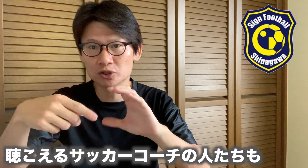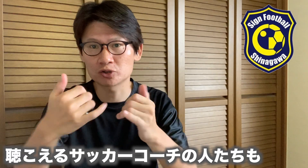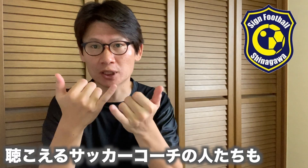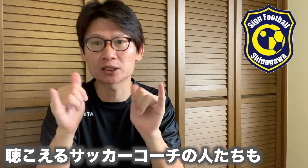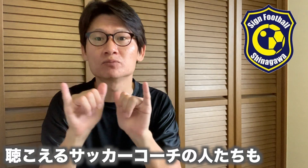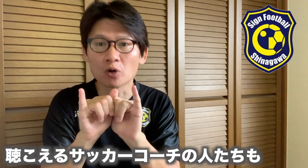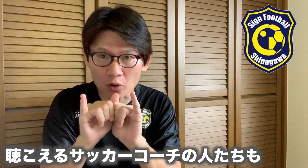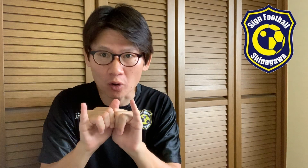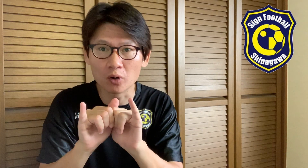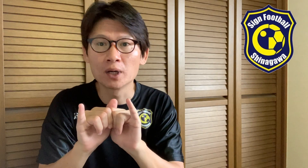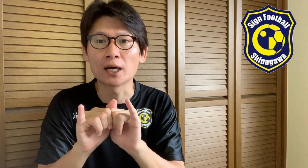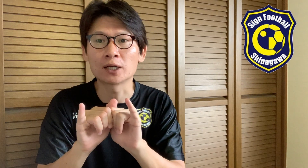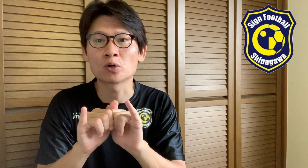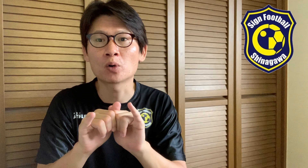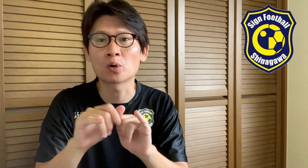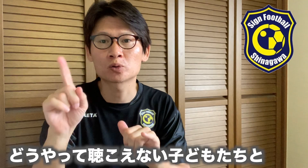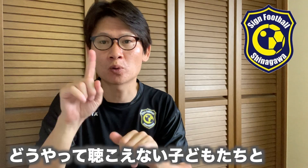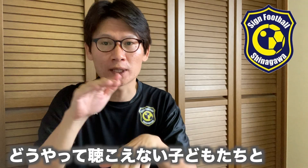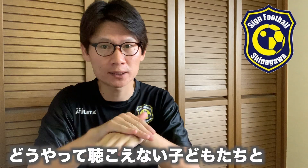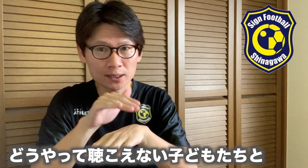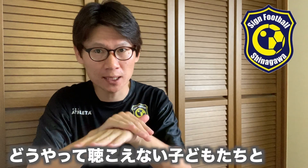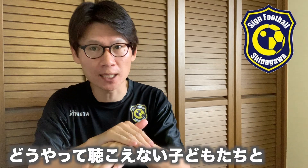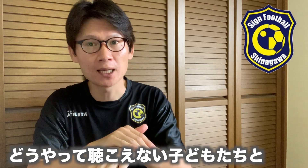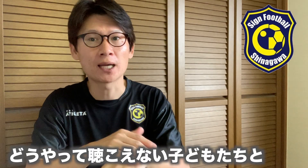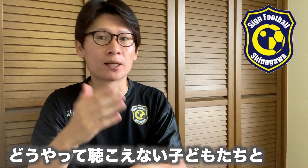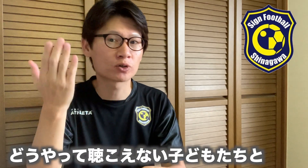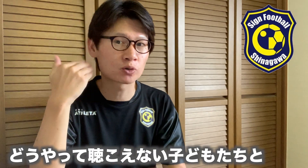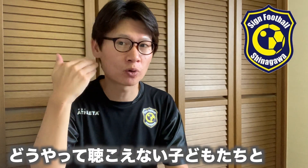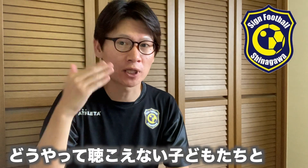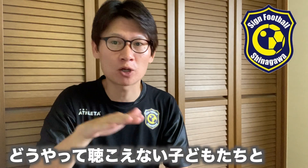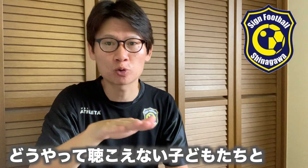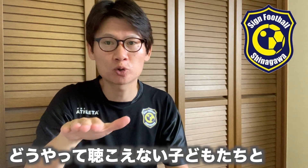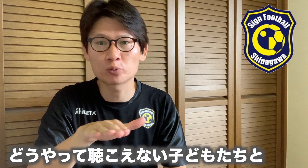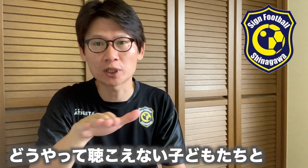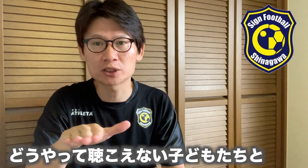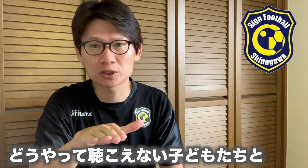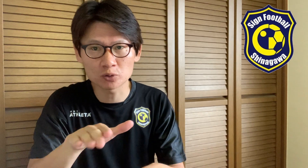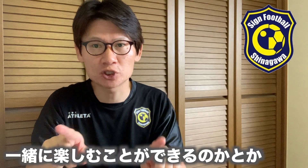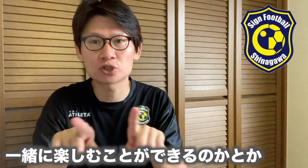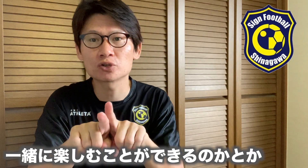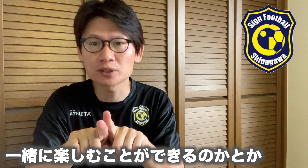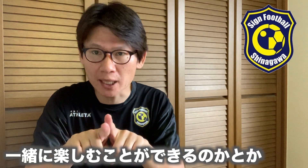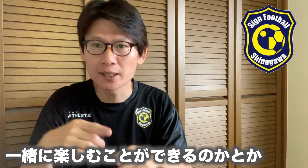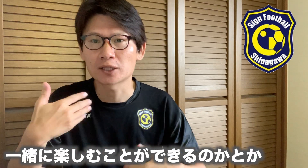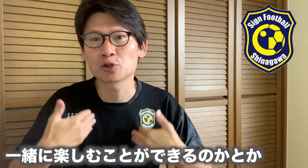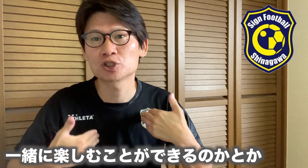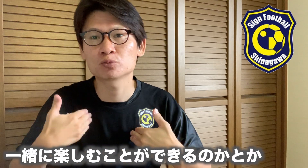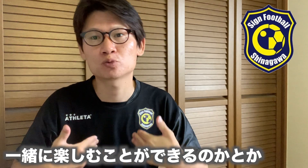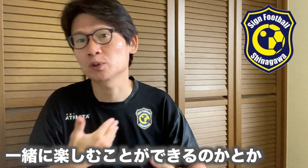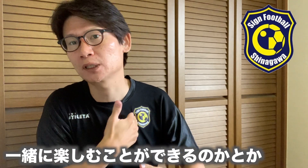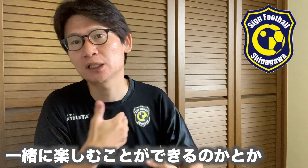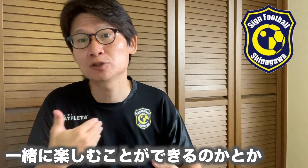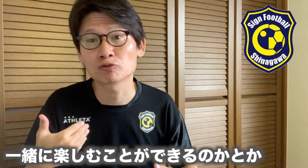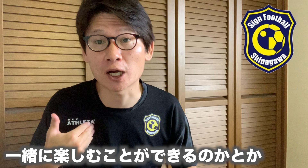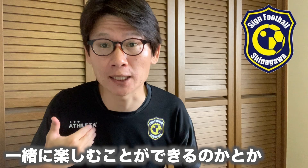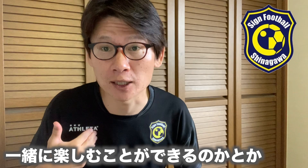の人たちも、どうやって聞こえない子どもたちと一緒にね、楽しむことができるのかなと